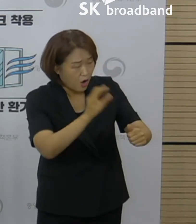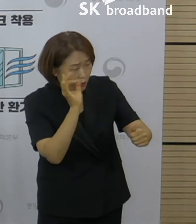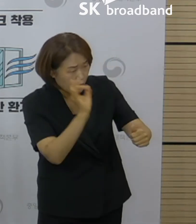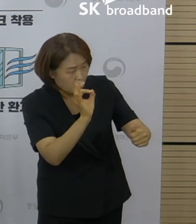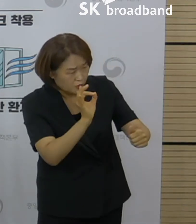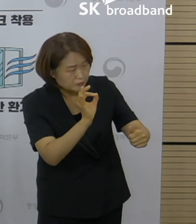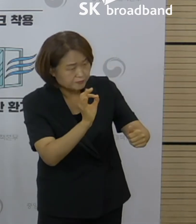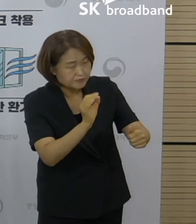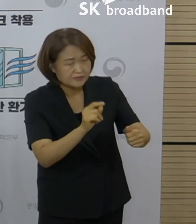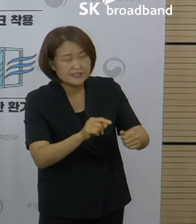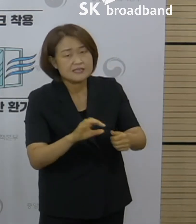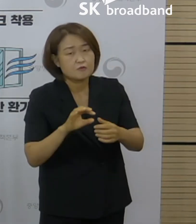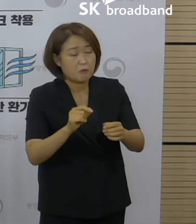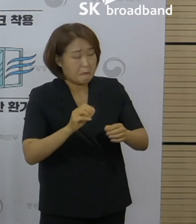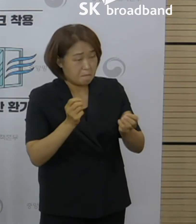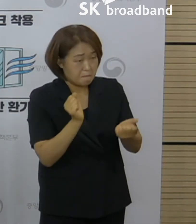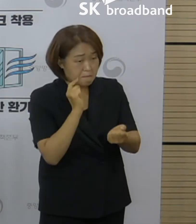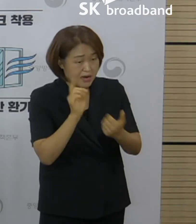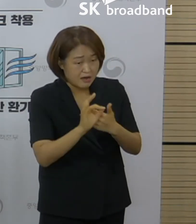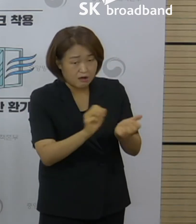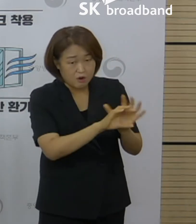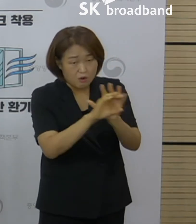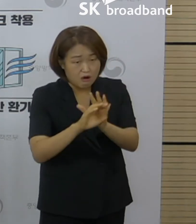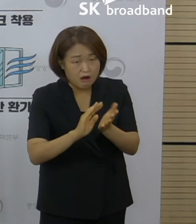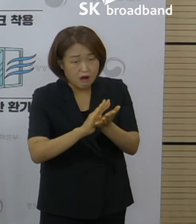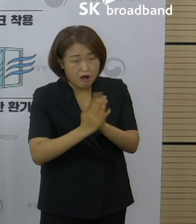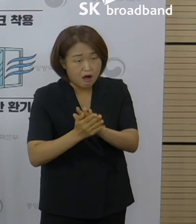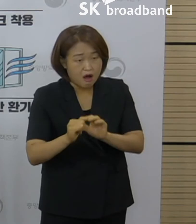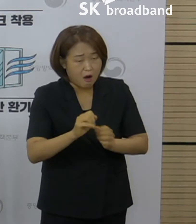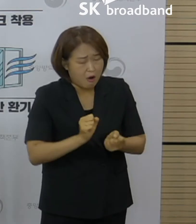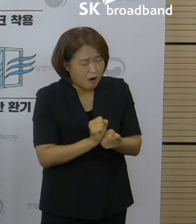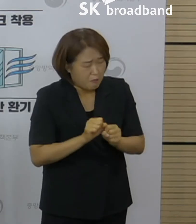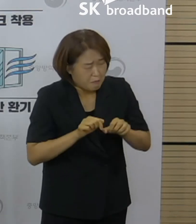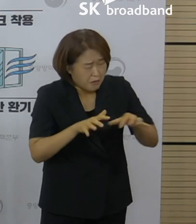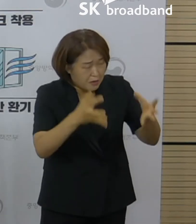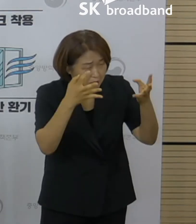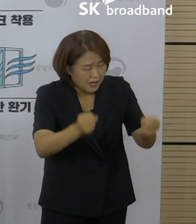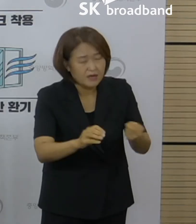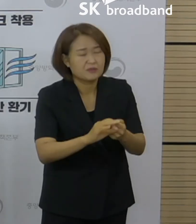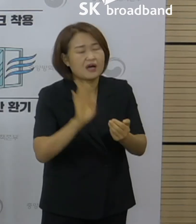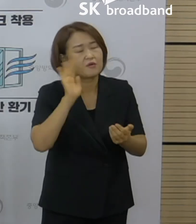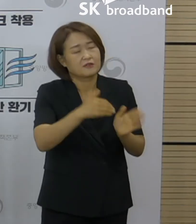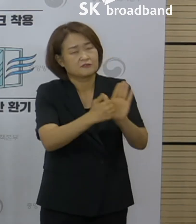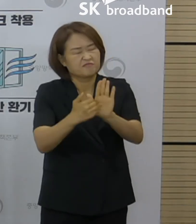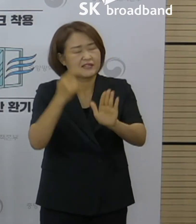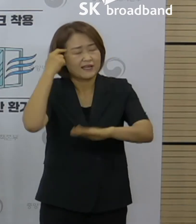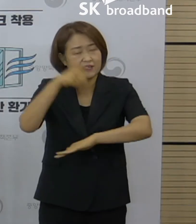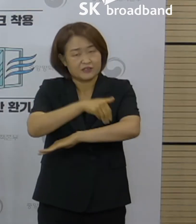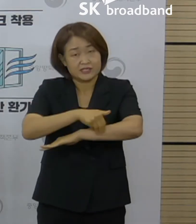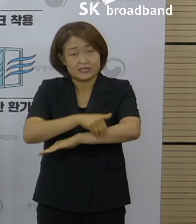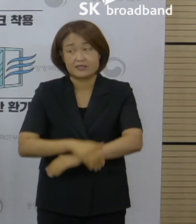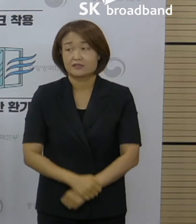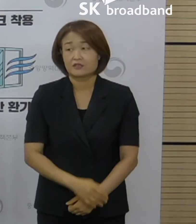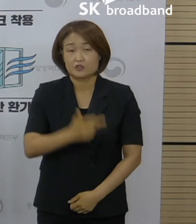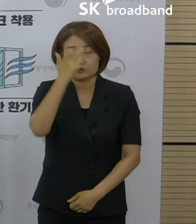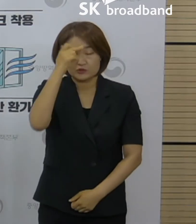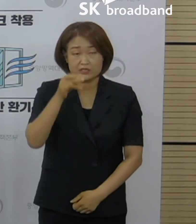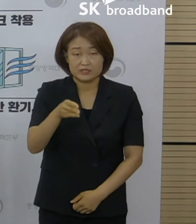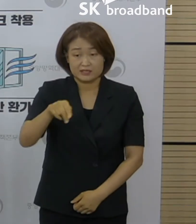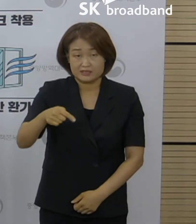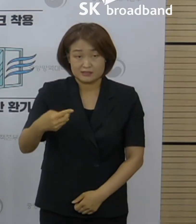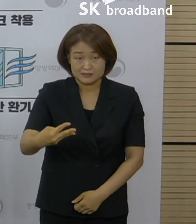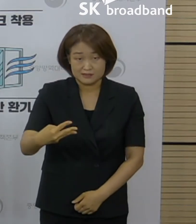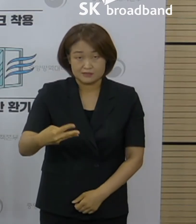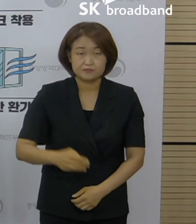신속히 대응할 예정입니다. 네, 다음은 국민일보 최예슬 기자님 역학조사